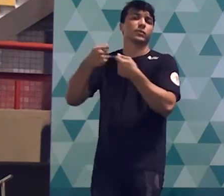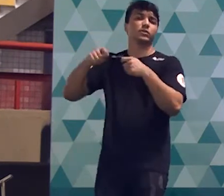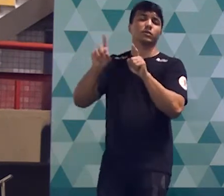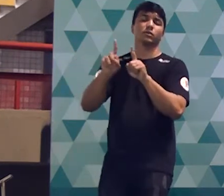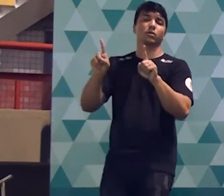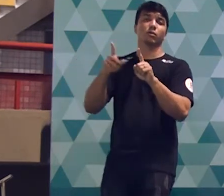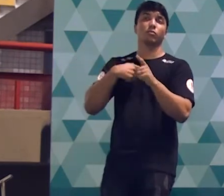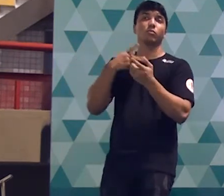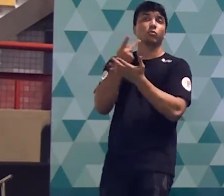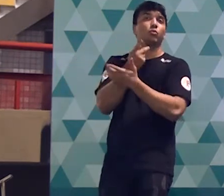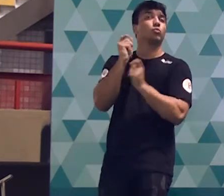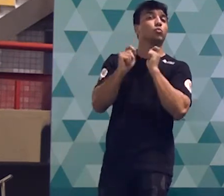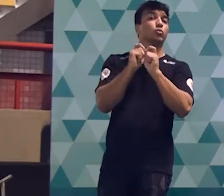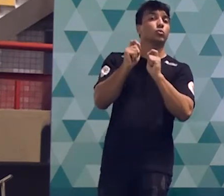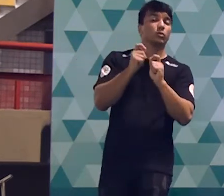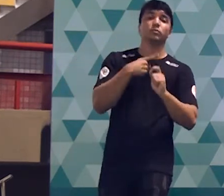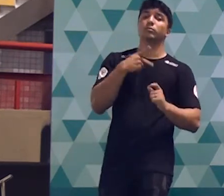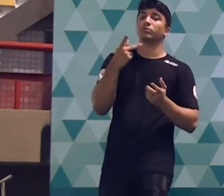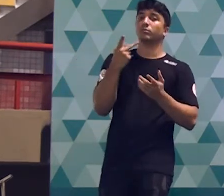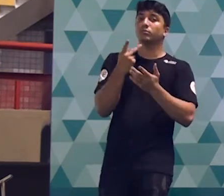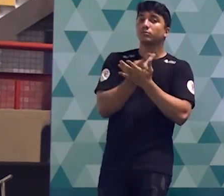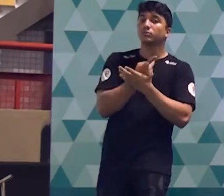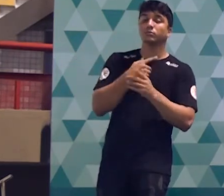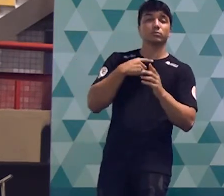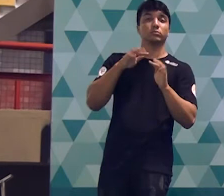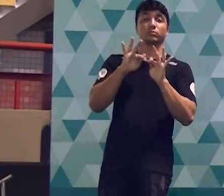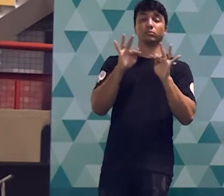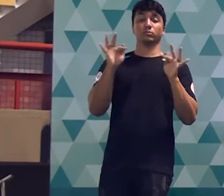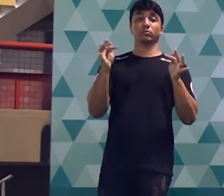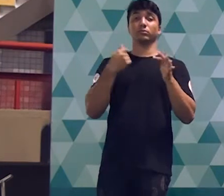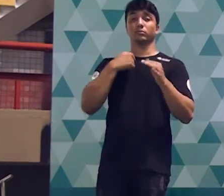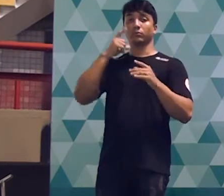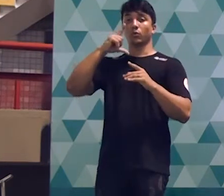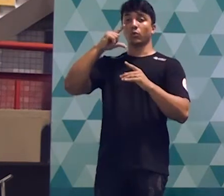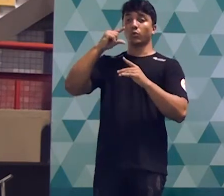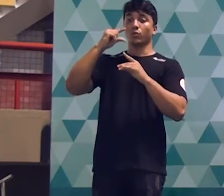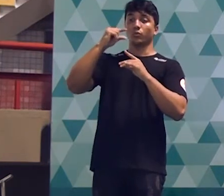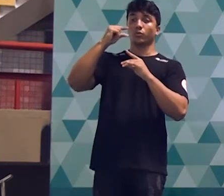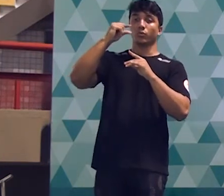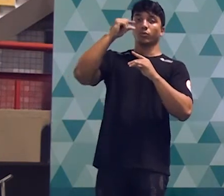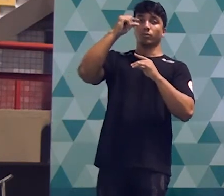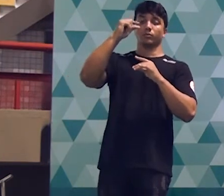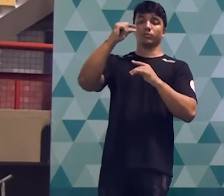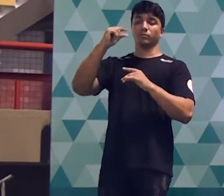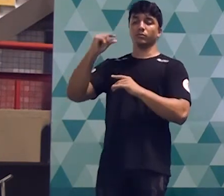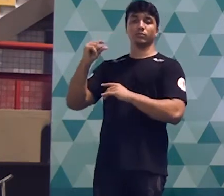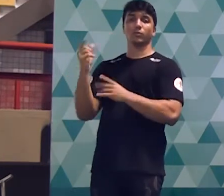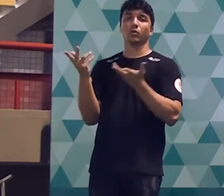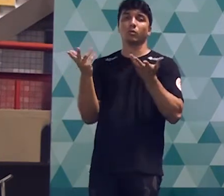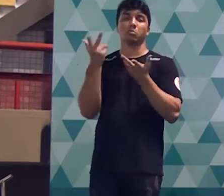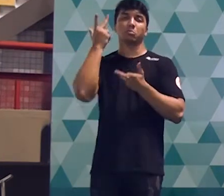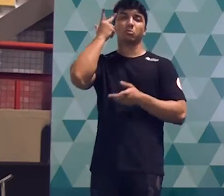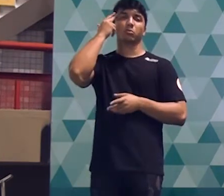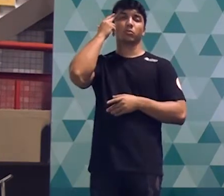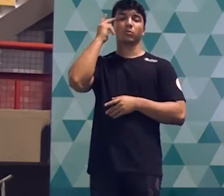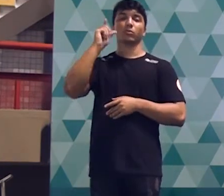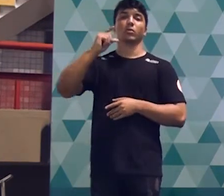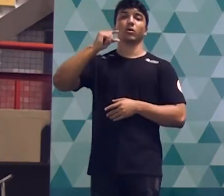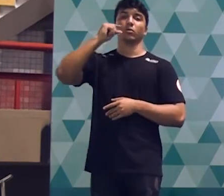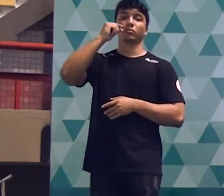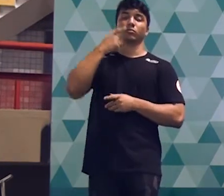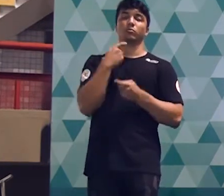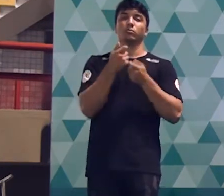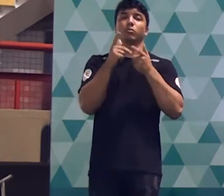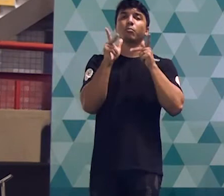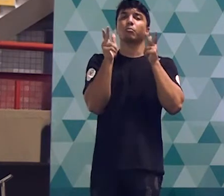esse dente da gente? Ele foi se atrofiando. E hoje, ele é quase do tamanho dos